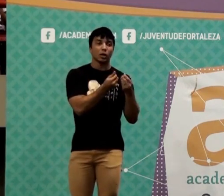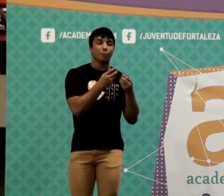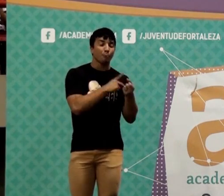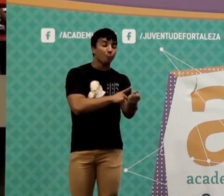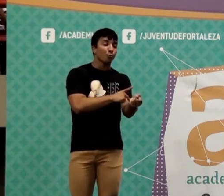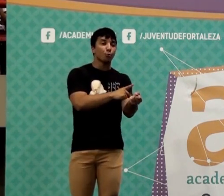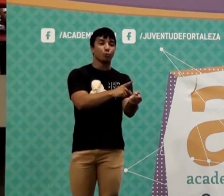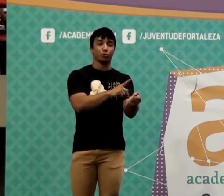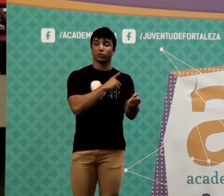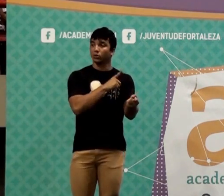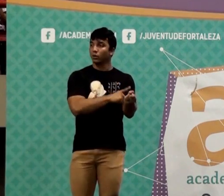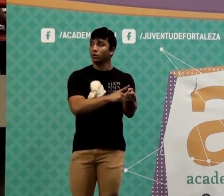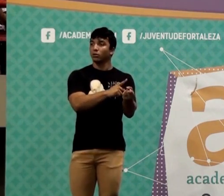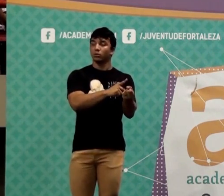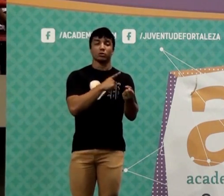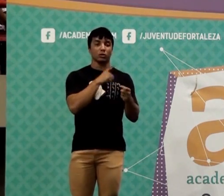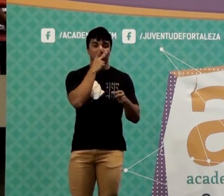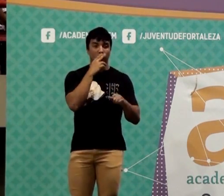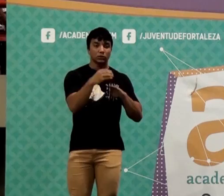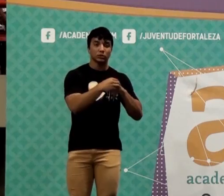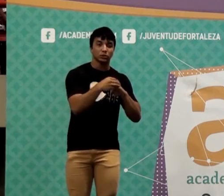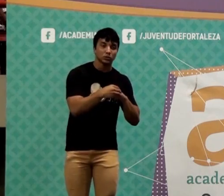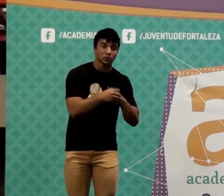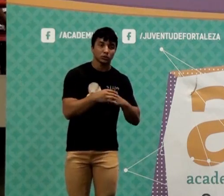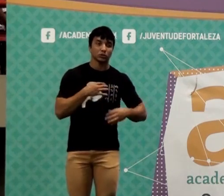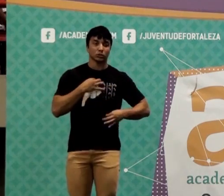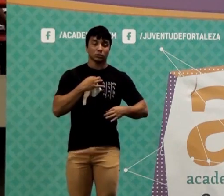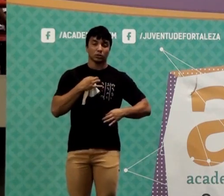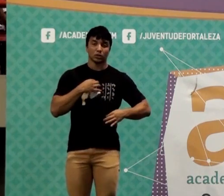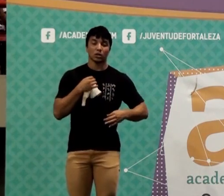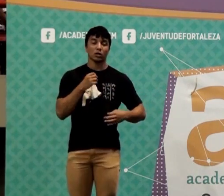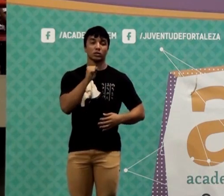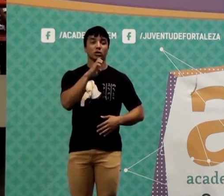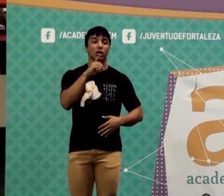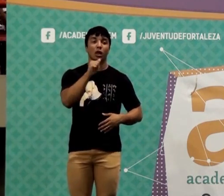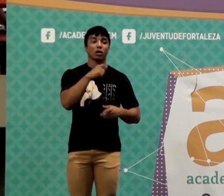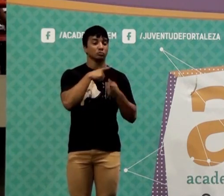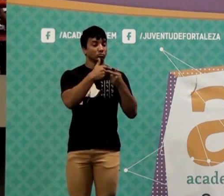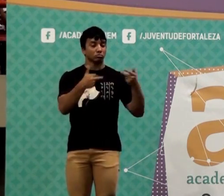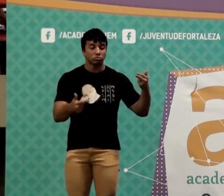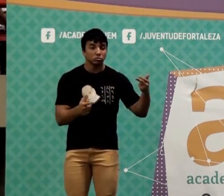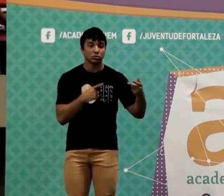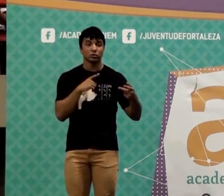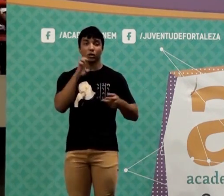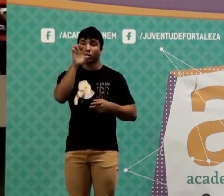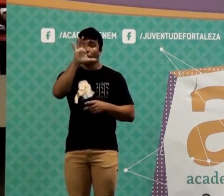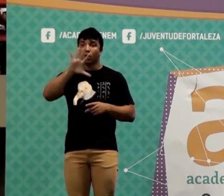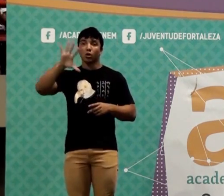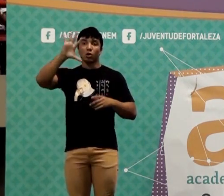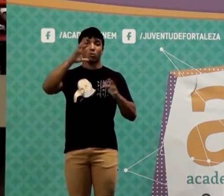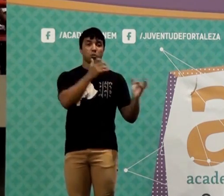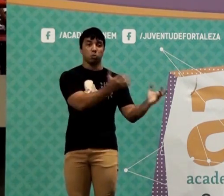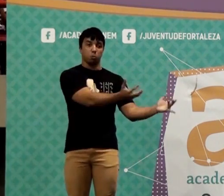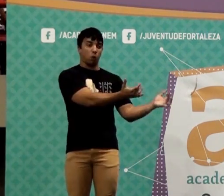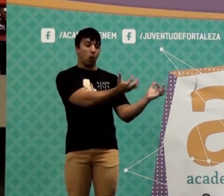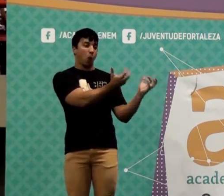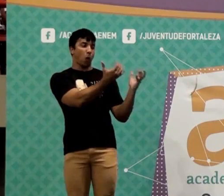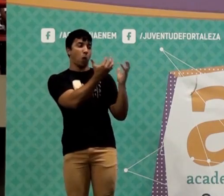pimenta, cravo, canela, mostarda. Eles tinham